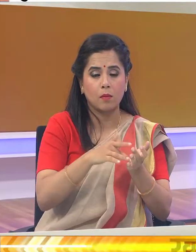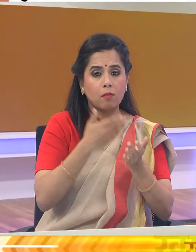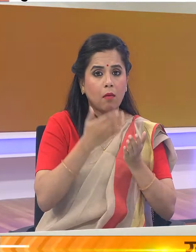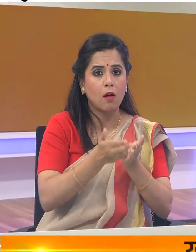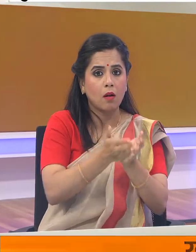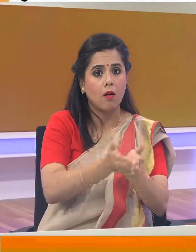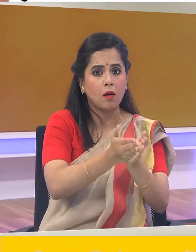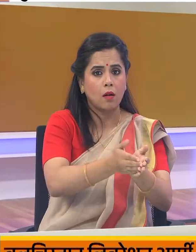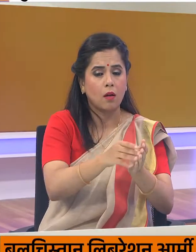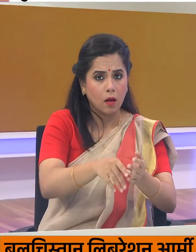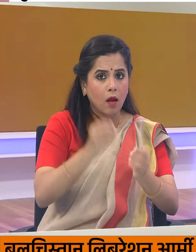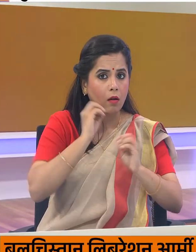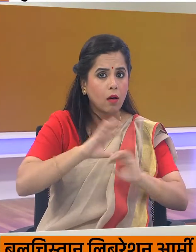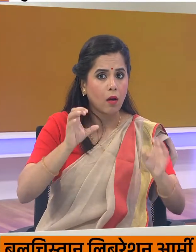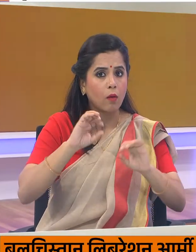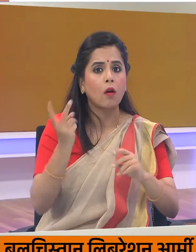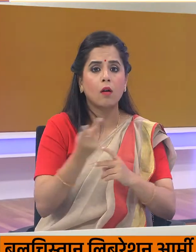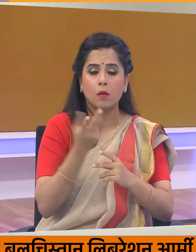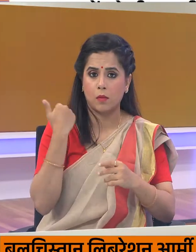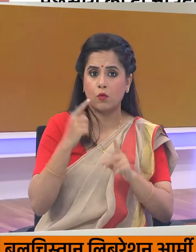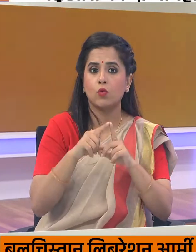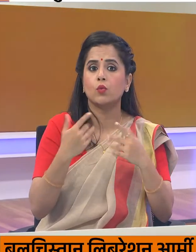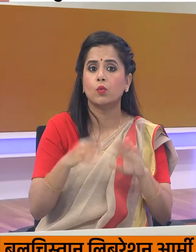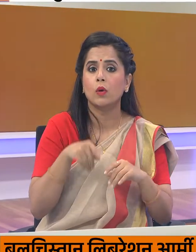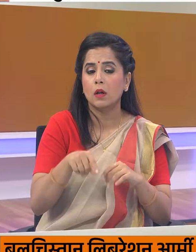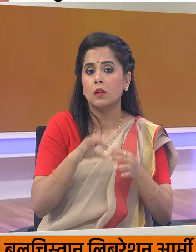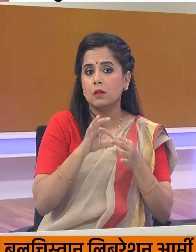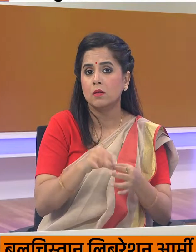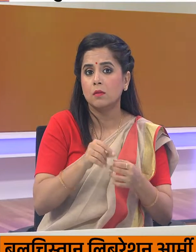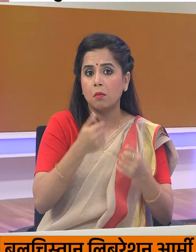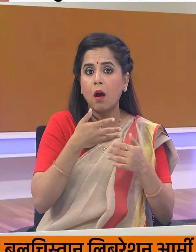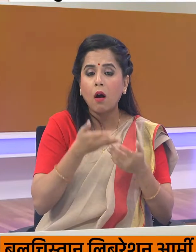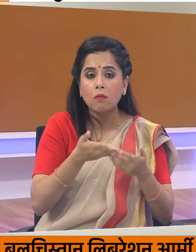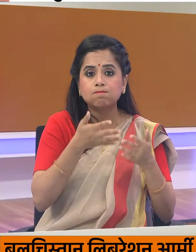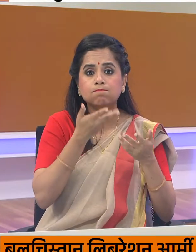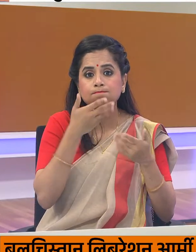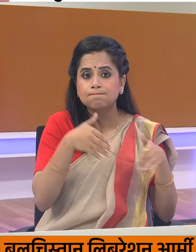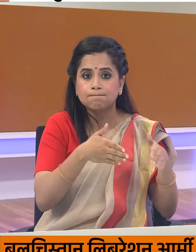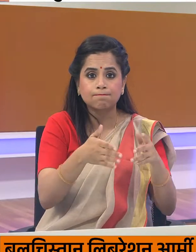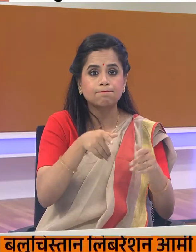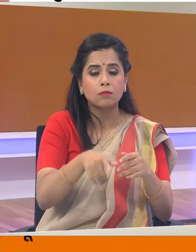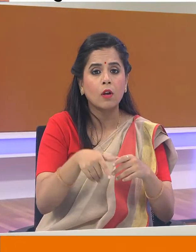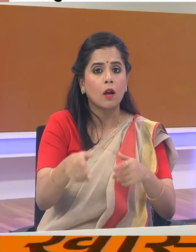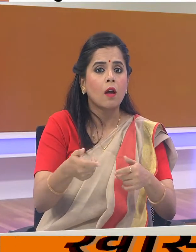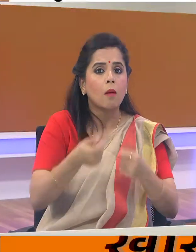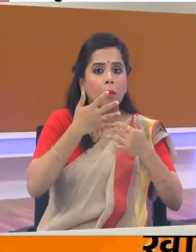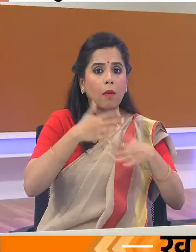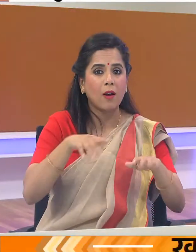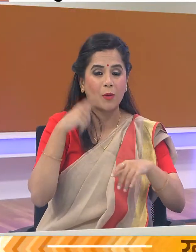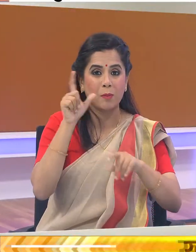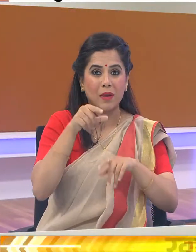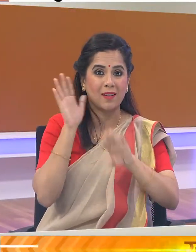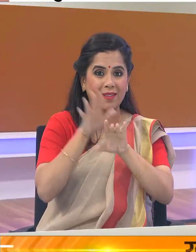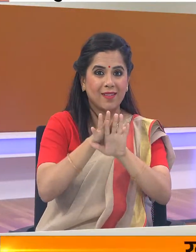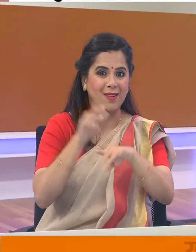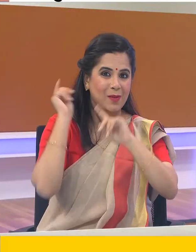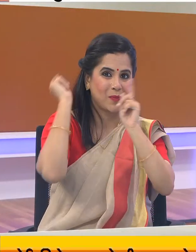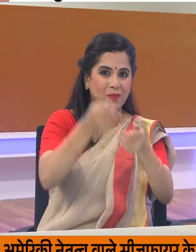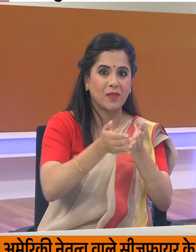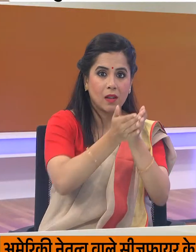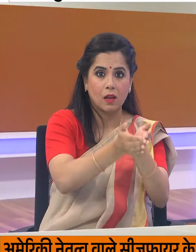पर चेतावनी जारी की गई है। ऐसे में तटरक्षक बल द्वारा समुद्र में मछली पकड़ने वाली नौकाओं